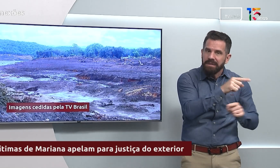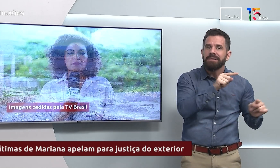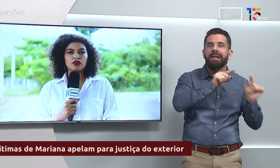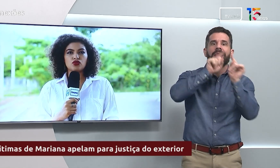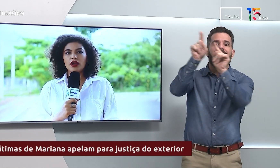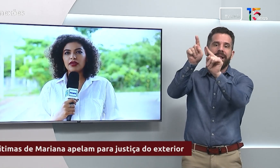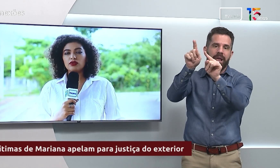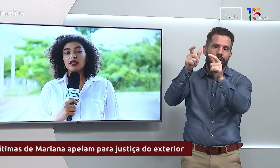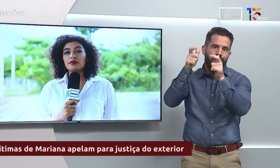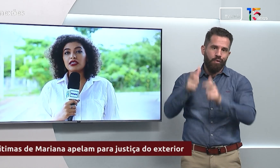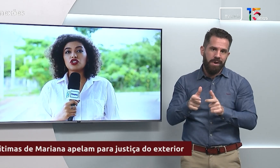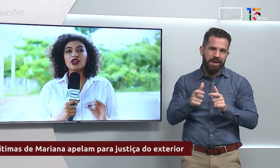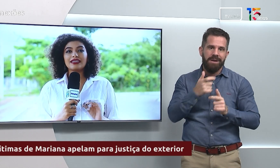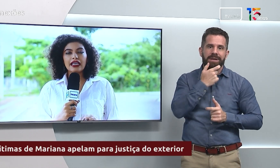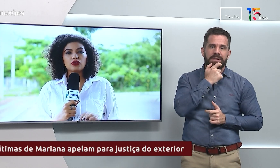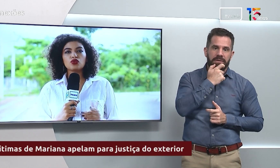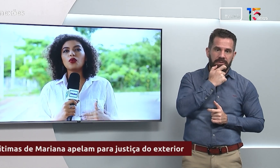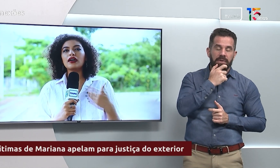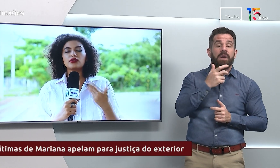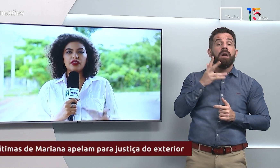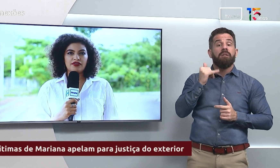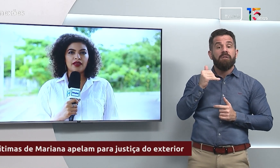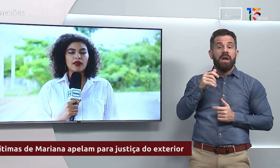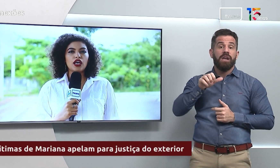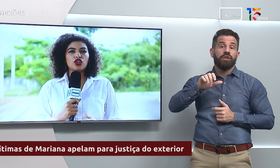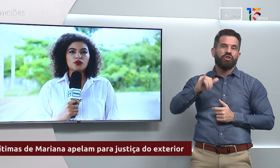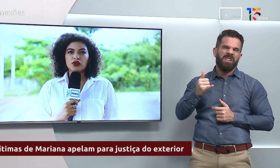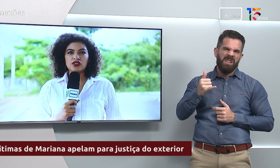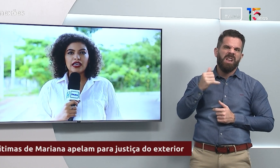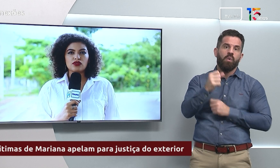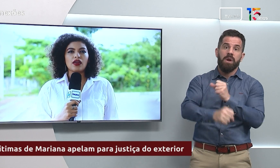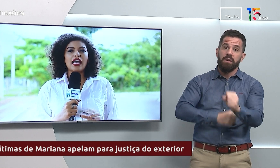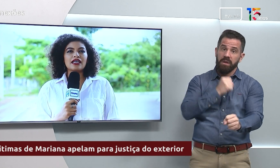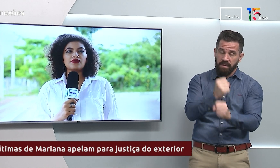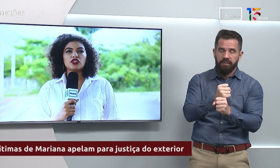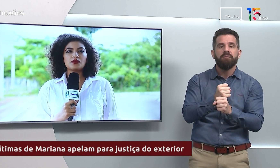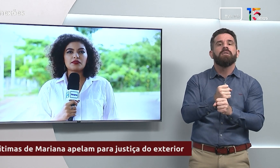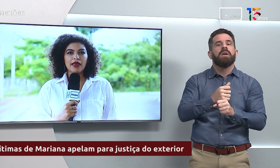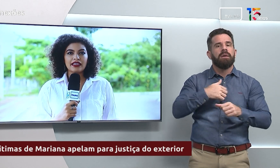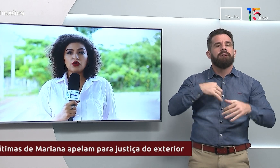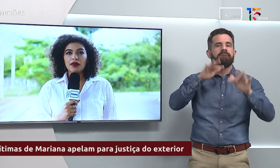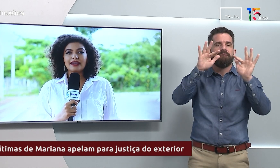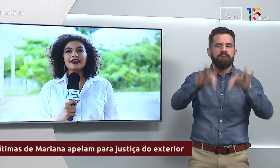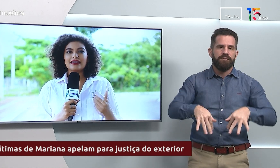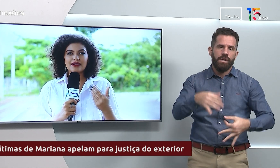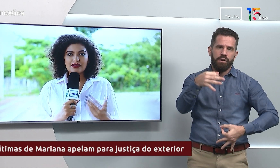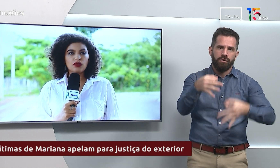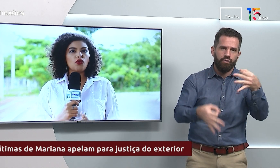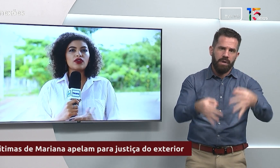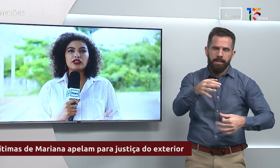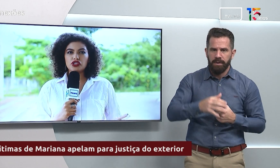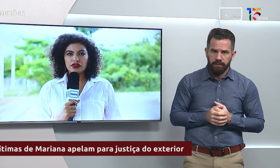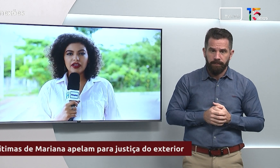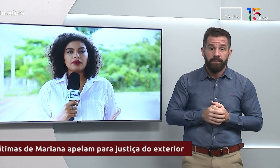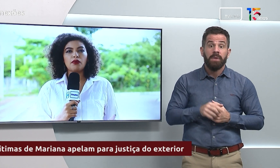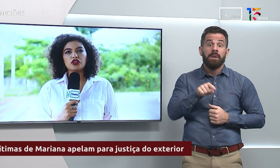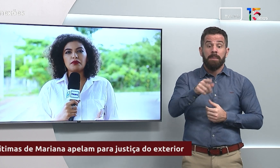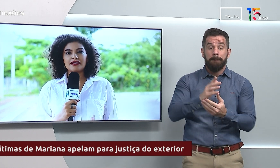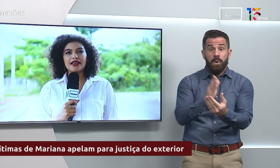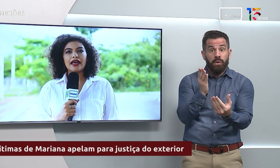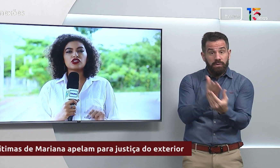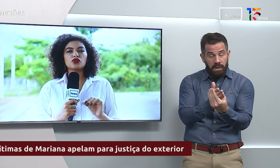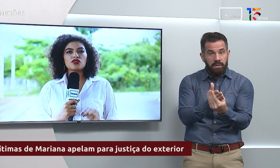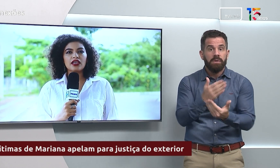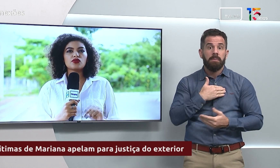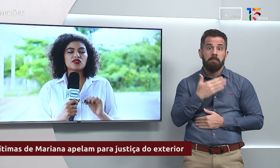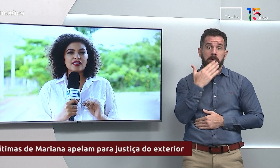primeira etapa do julgamento termine em janeiro do ano que vem. No processo, as vítimas pedem uma indenização coletiva que pode